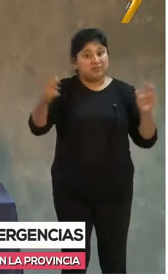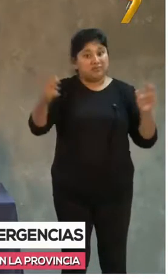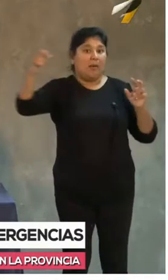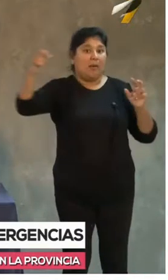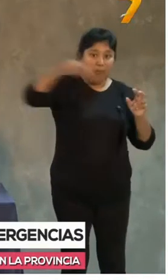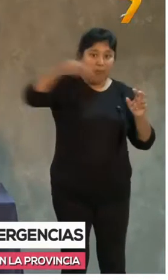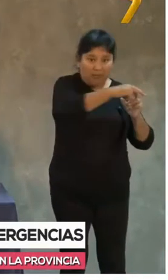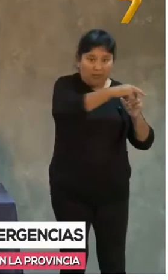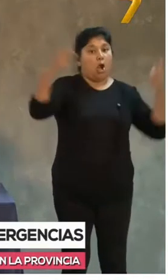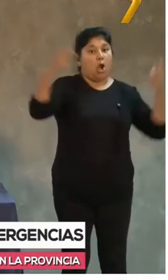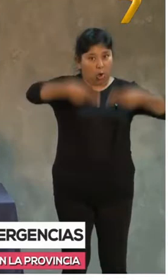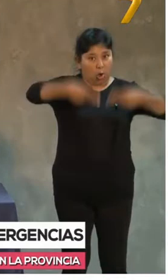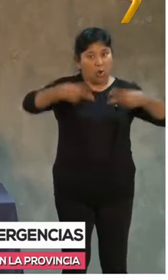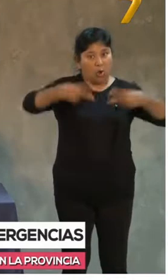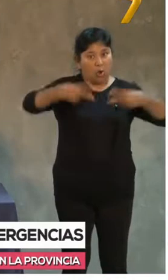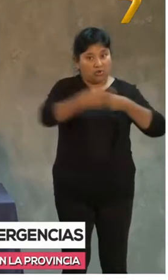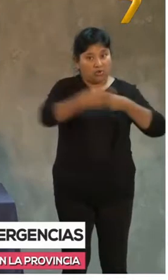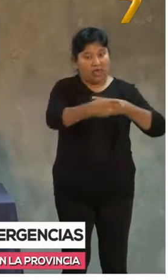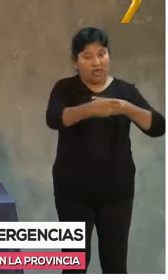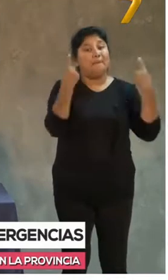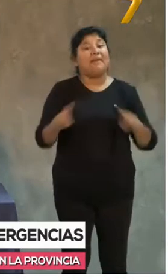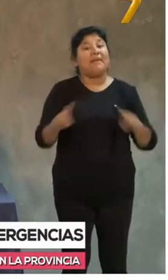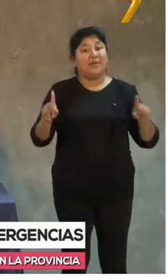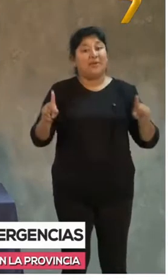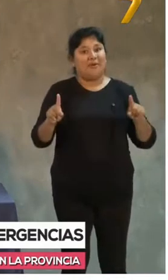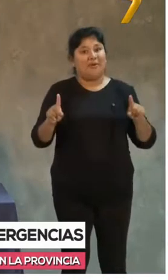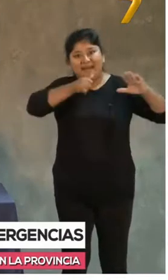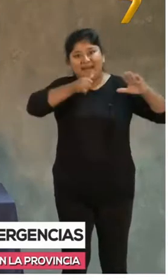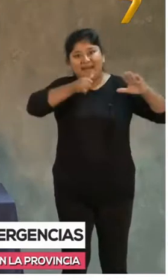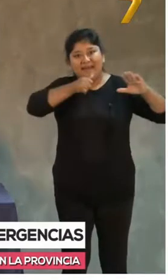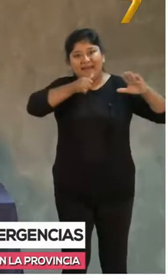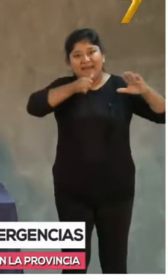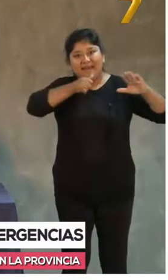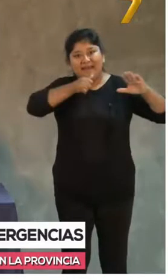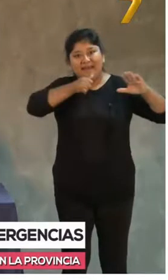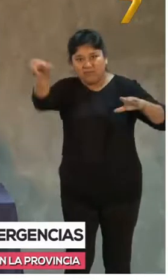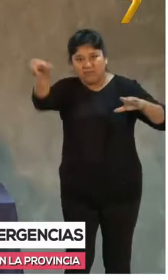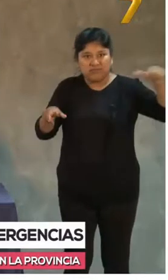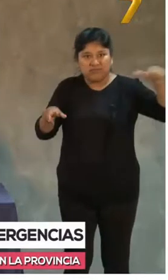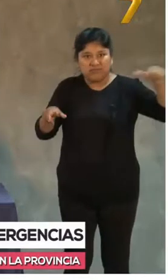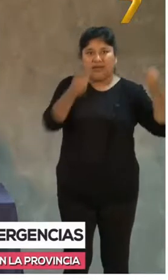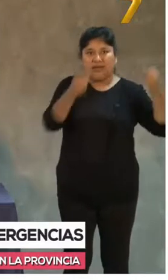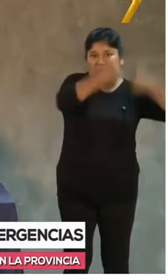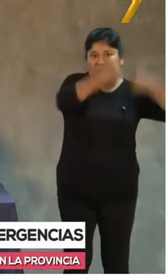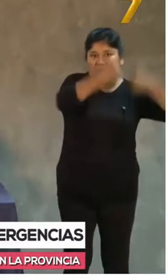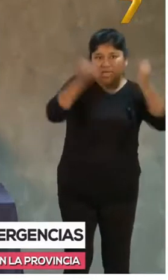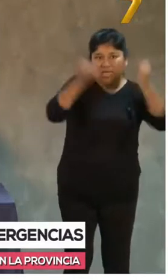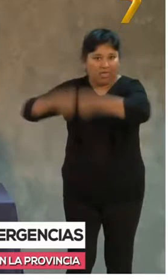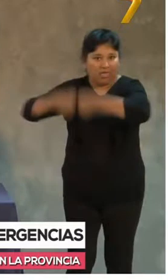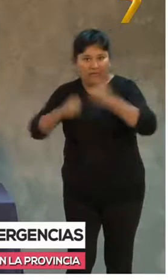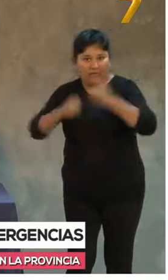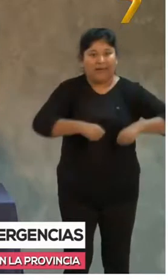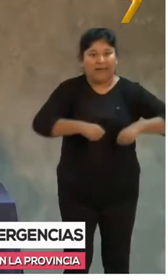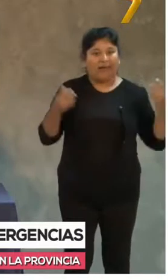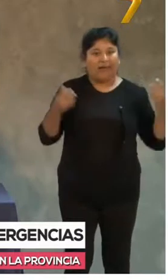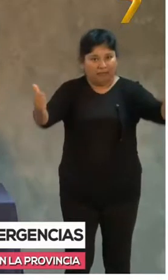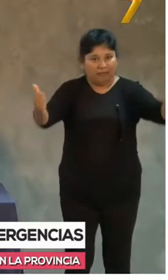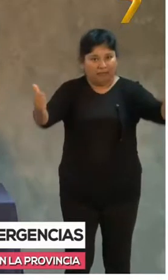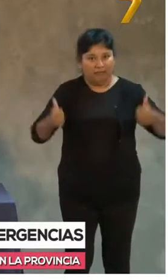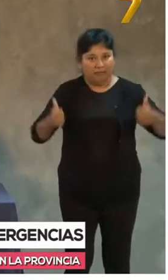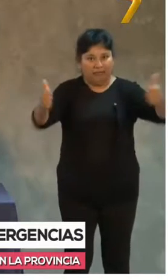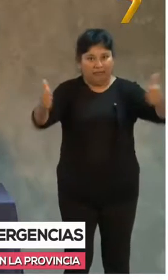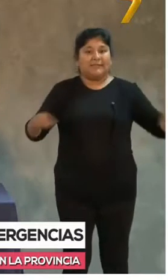del puente, lo mismo hay pasaje a veces a través de pasos ilegales y estamos tratando de encarar en conjunto